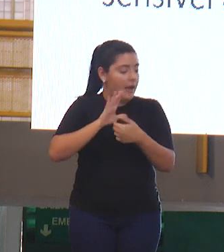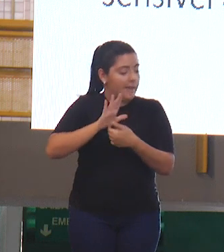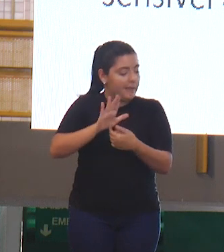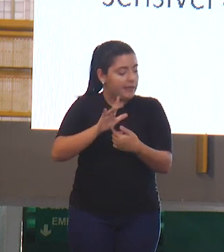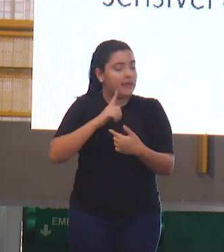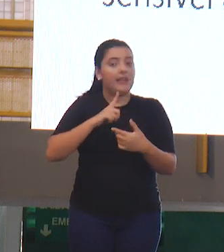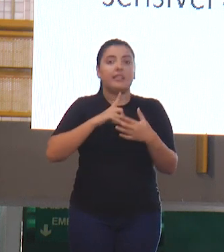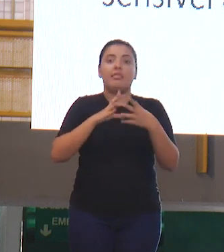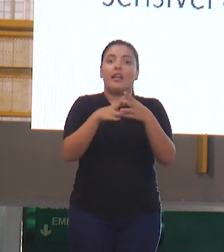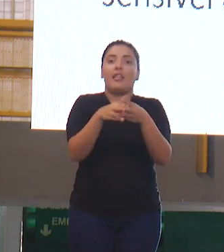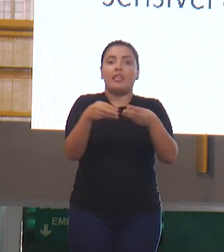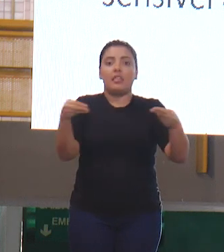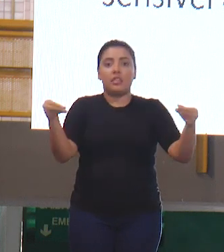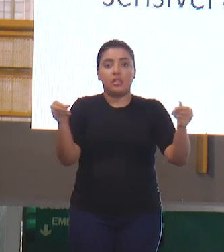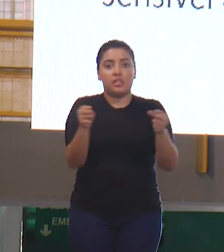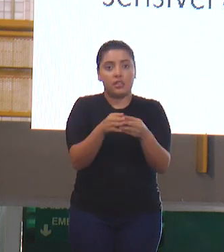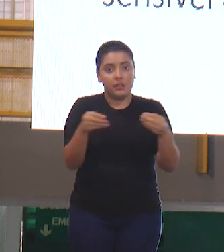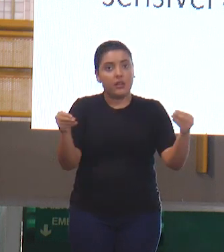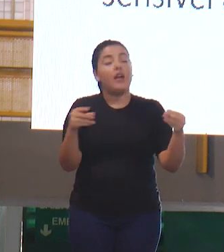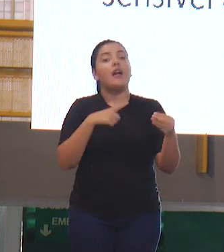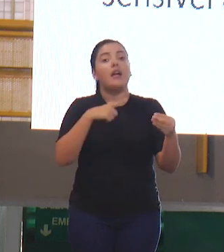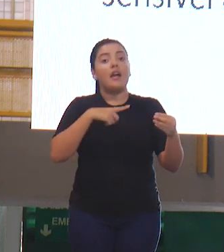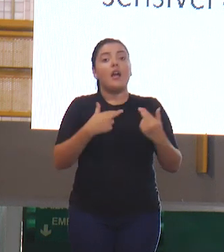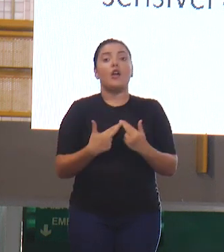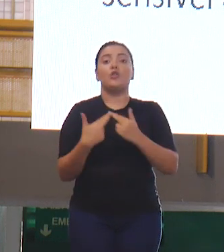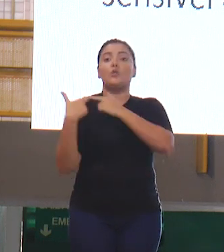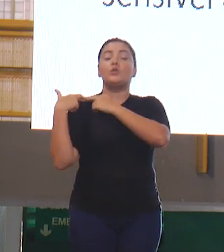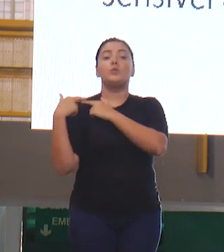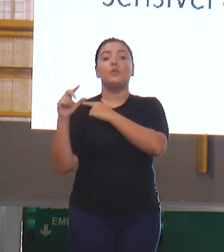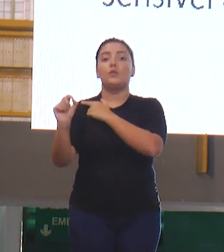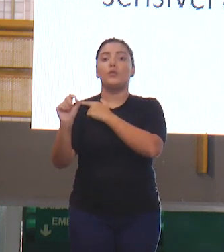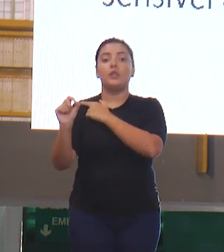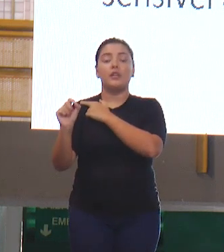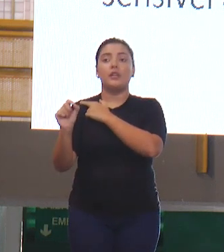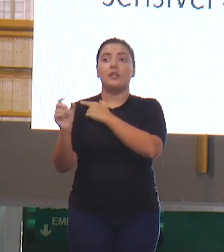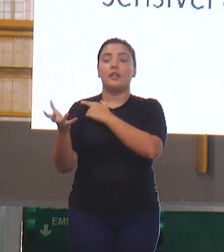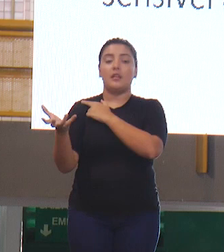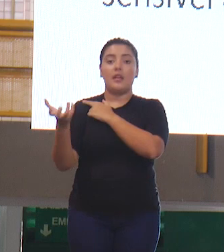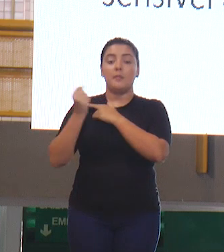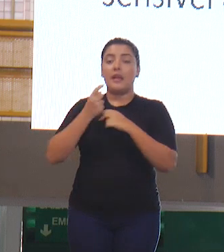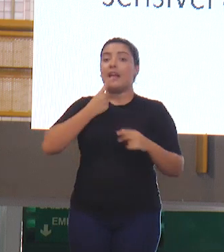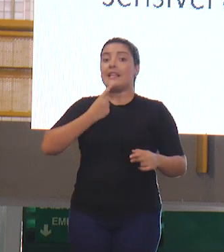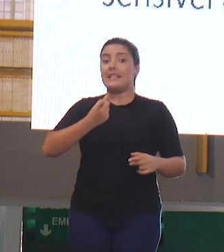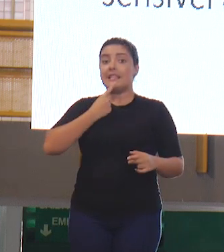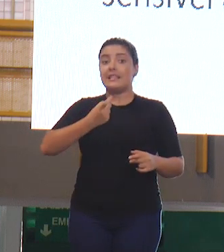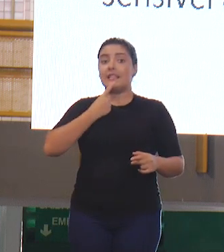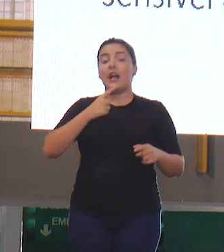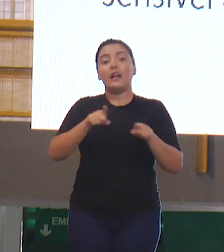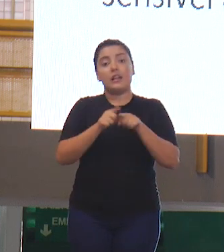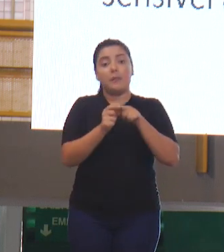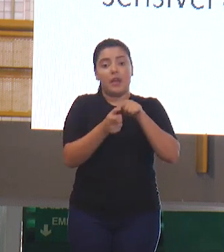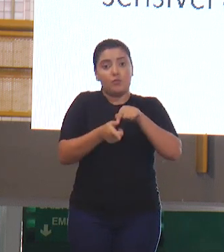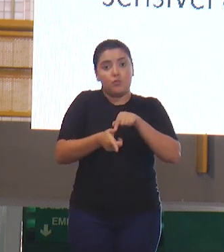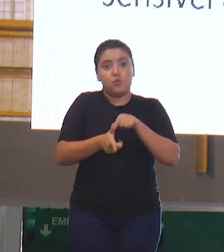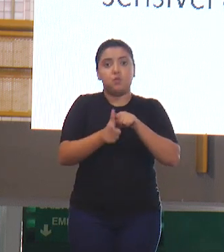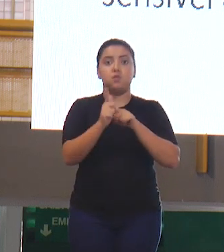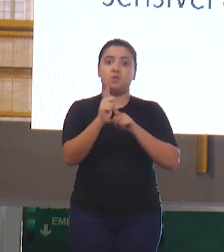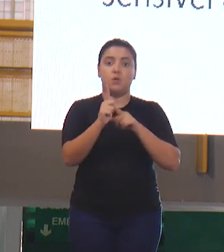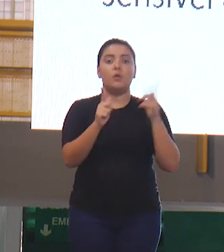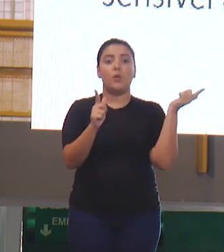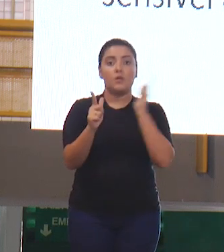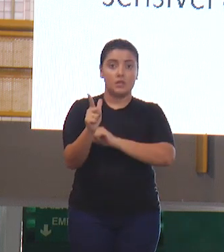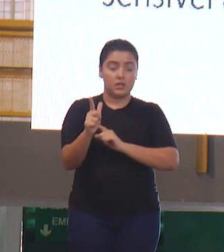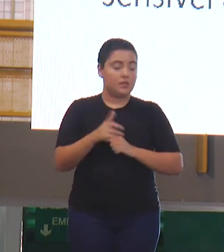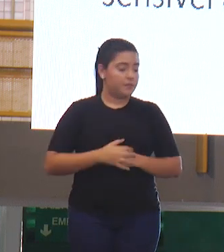certa elasticidade, e ele é responsável para o quê? Por receber sangue e promover a ereção.